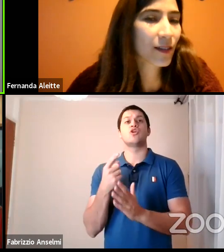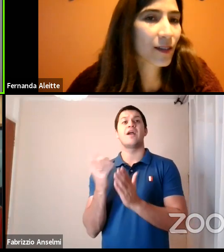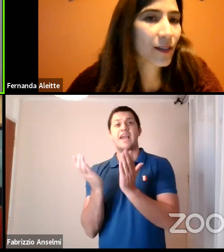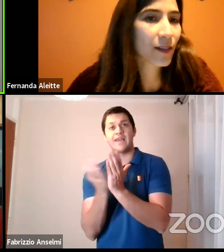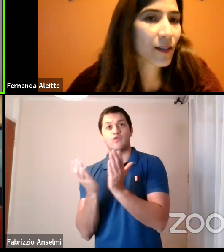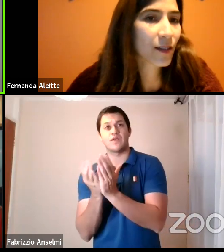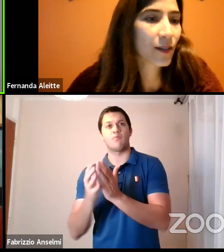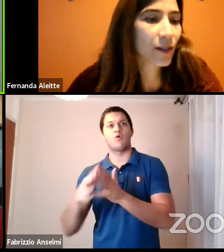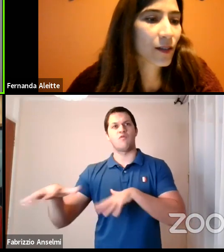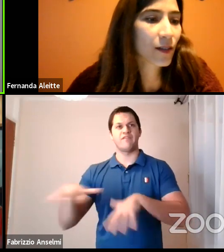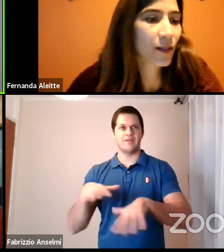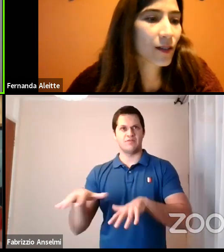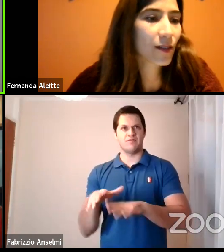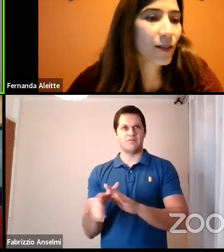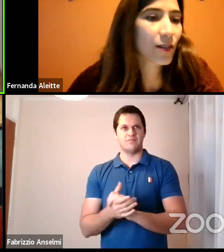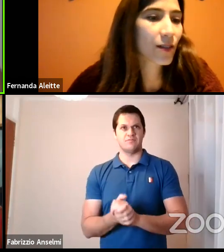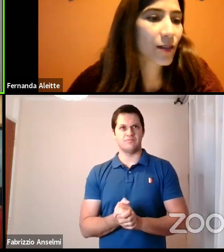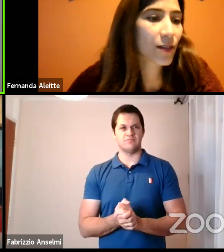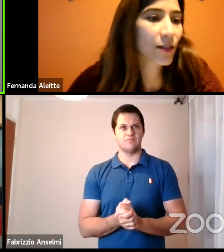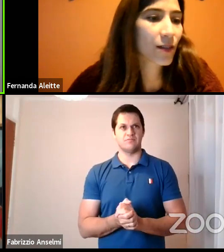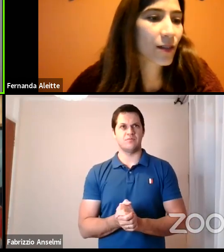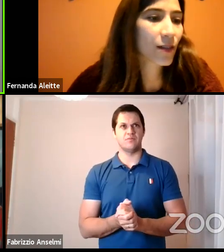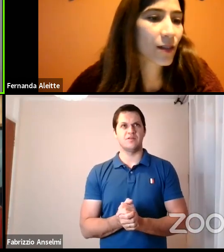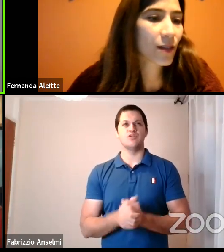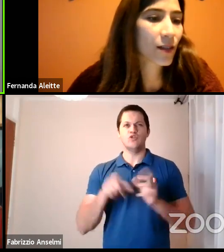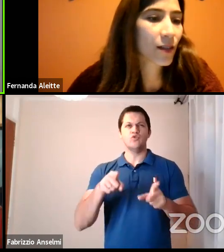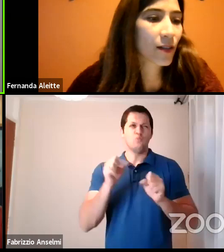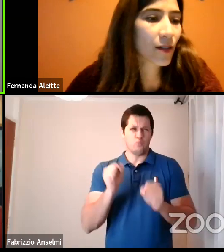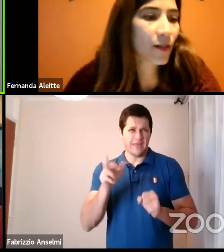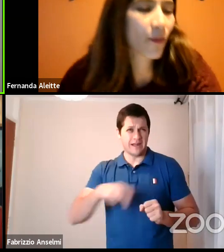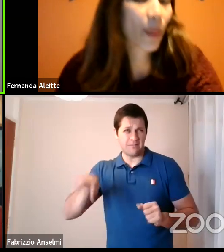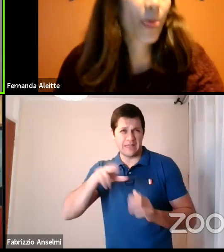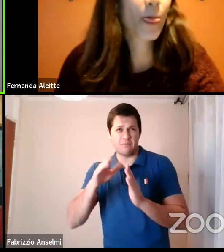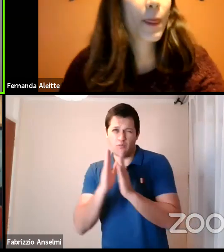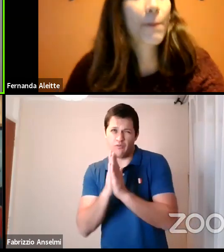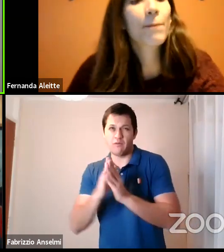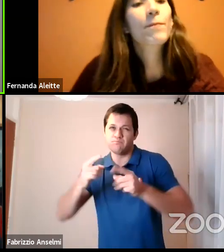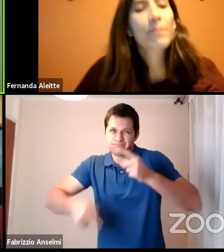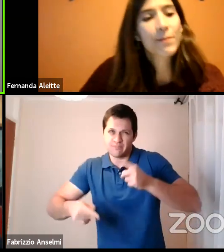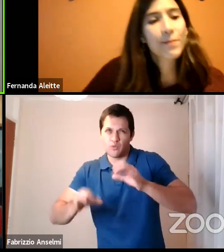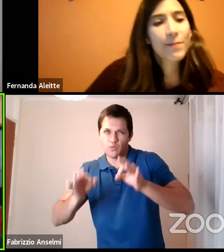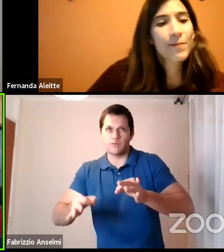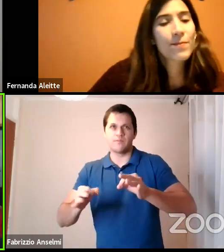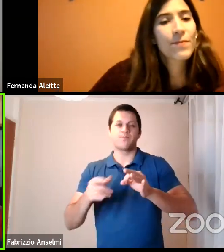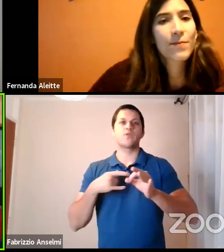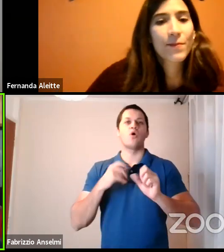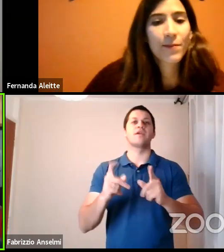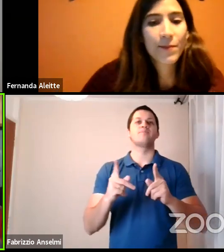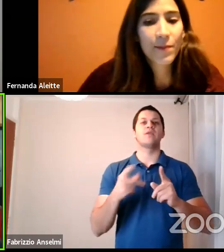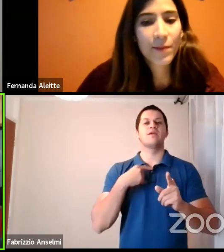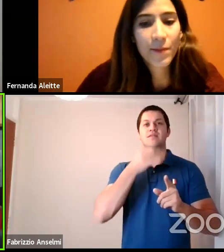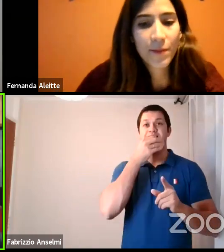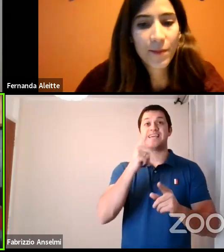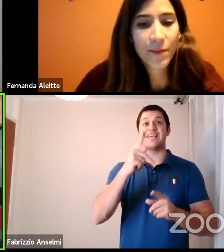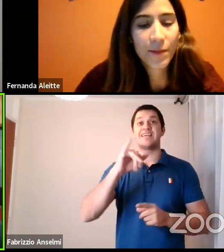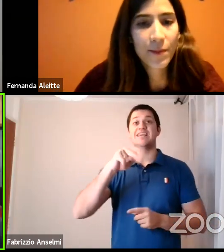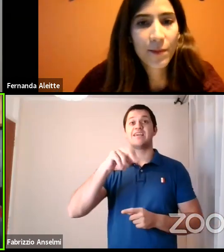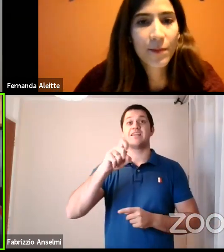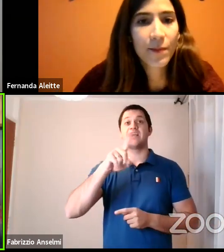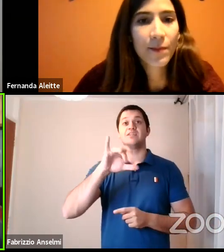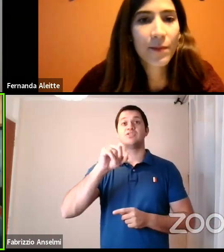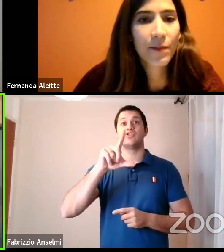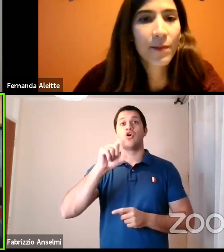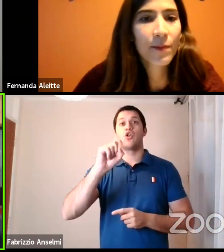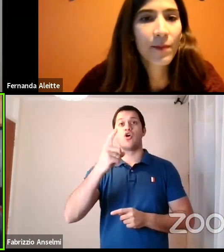Yo. Ya. Sí, ¿puedo repetir lo que dijiste recién? Yo no empiezo. Entonces, esta kinesiología que venía desde los